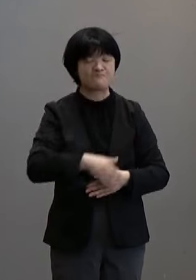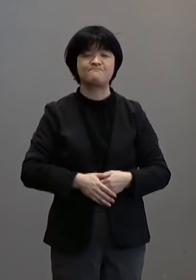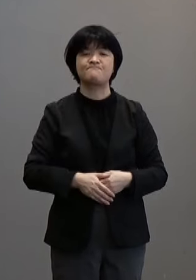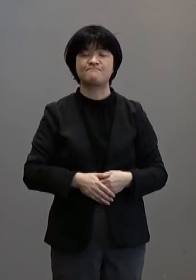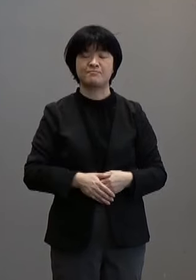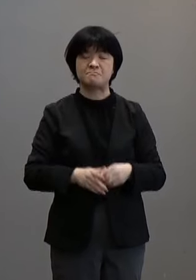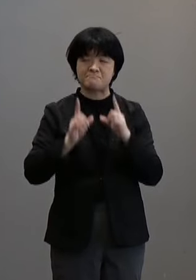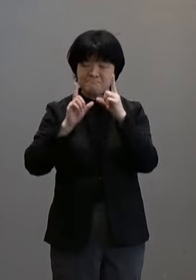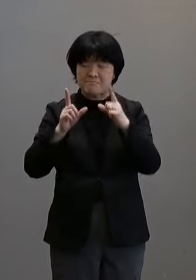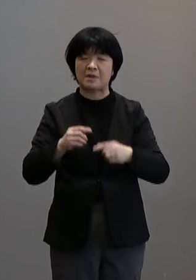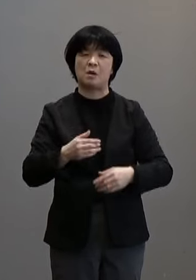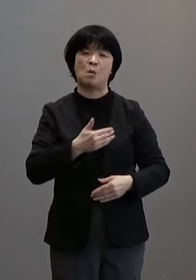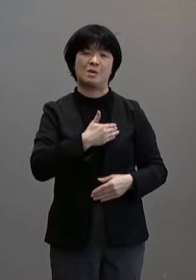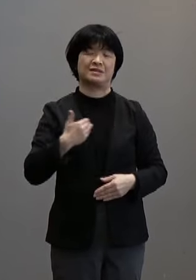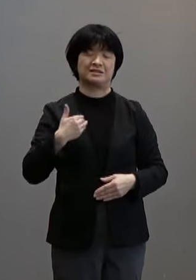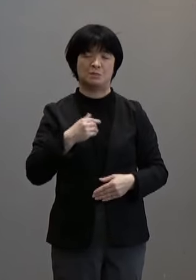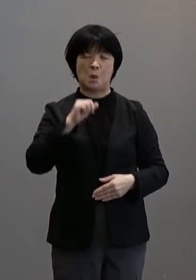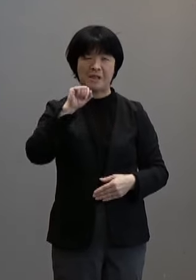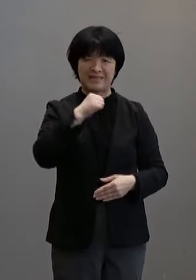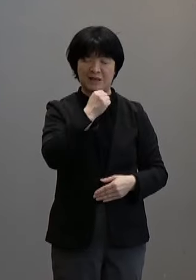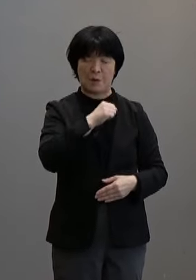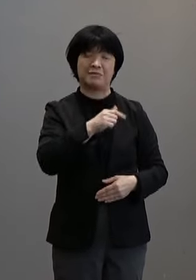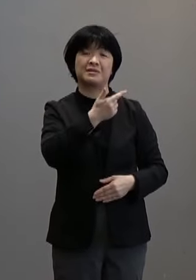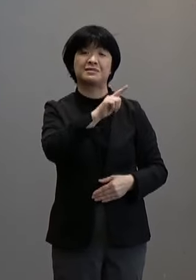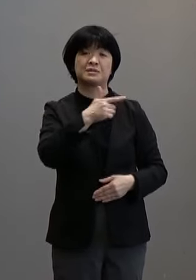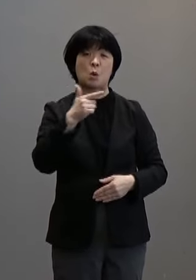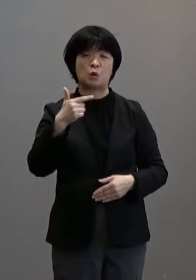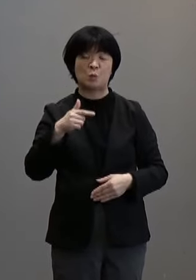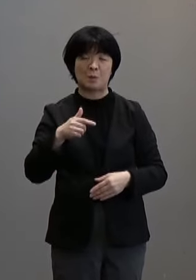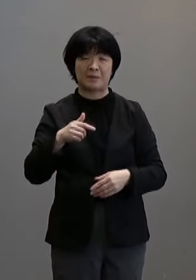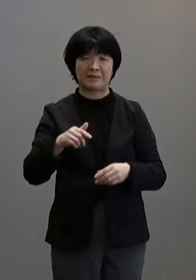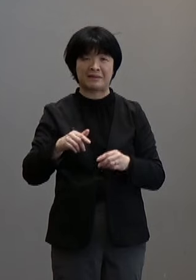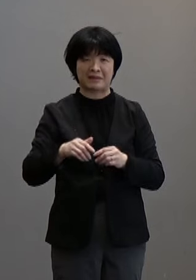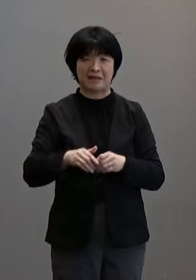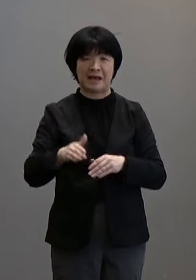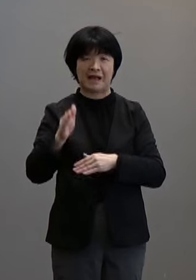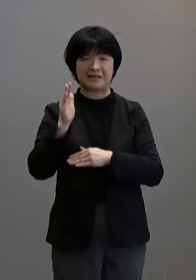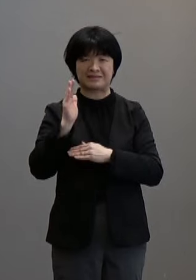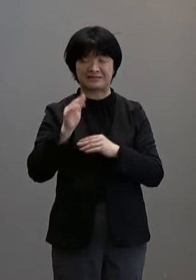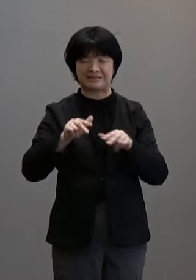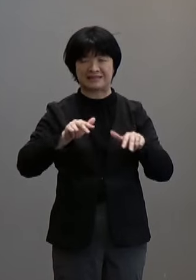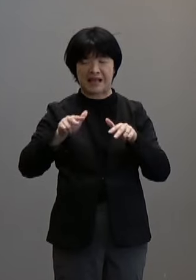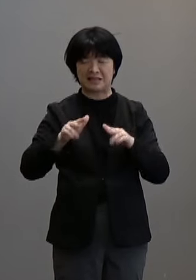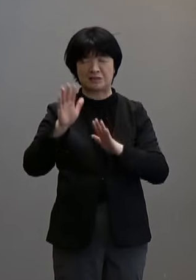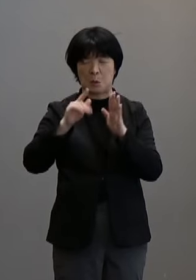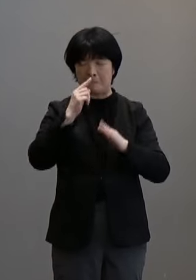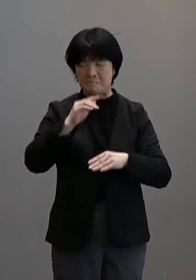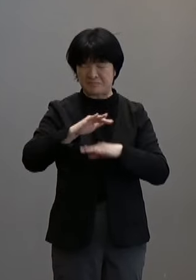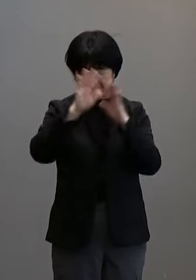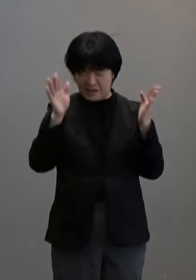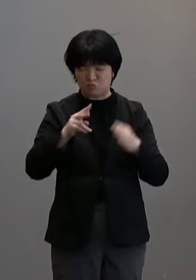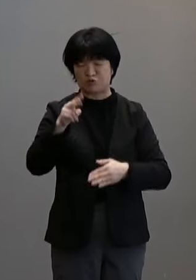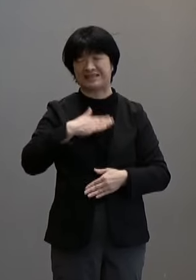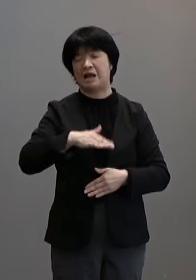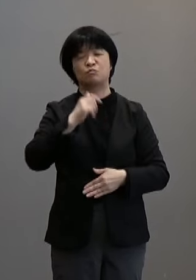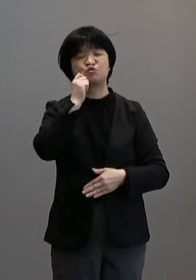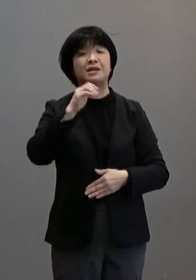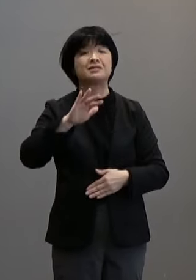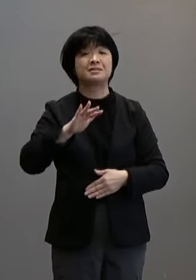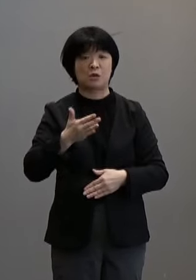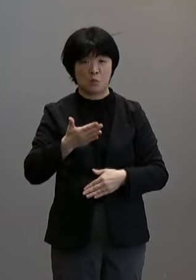なかこう我々もその台湾のさまざまなその政治情勢を全て理解するのは難しいわけですけれども、少なくとも